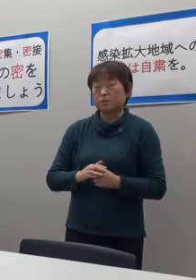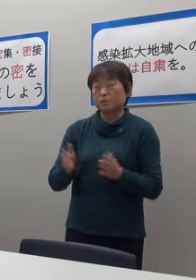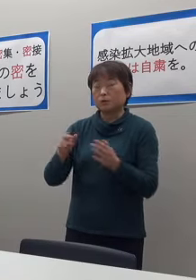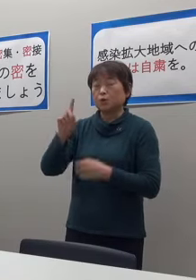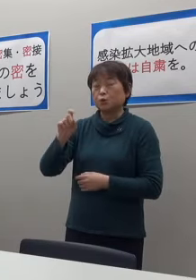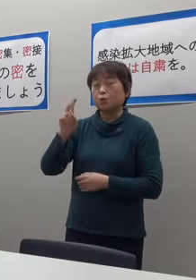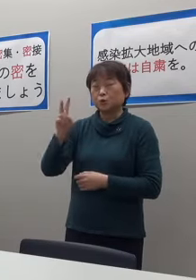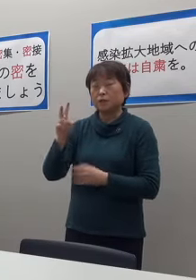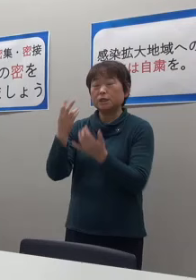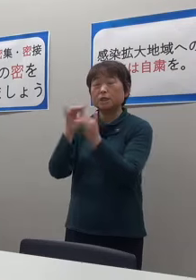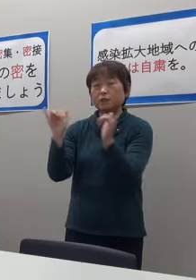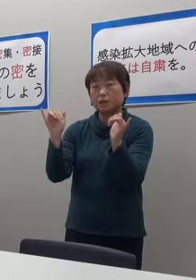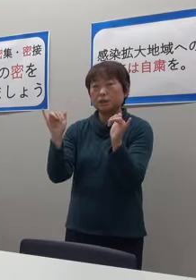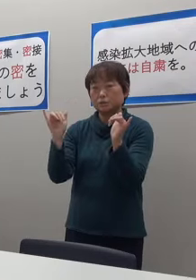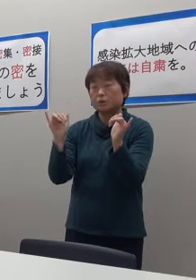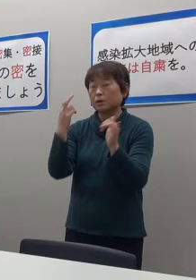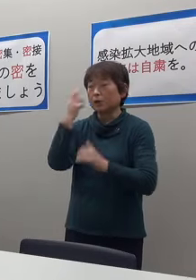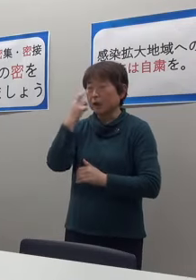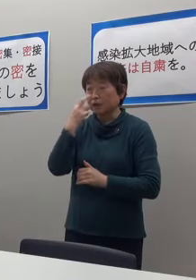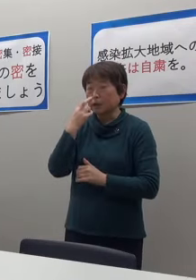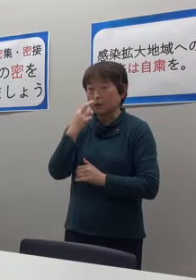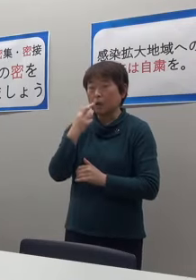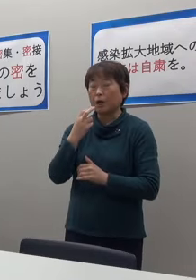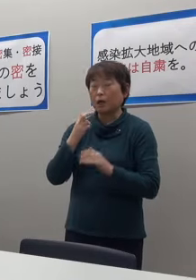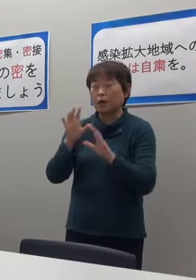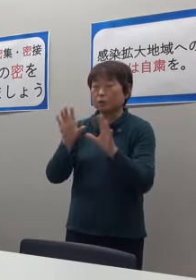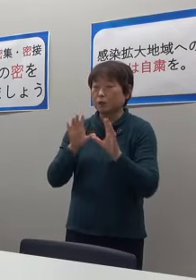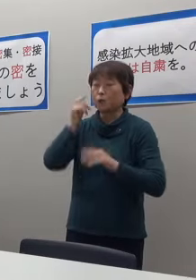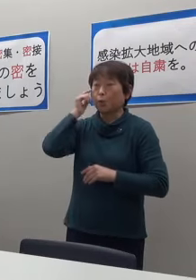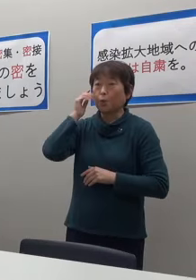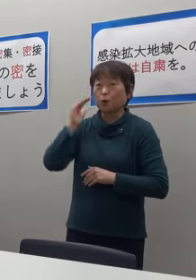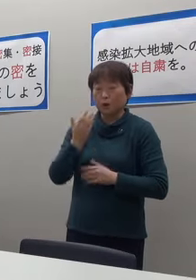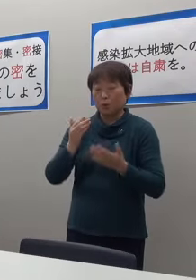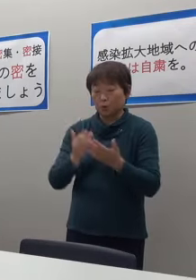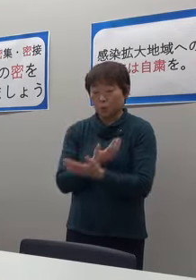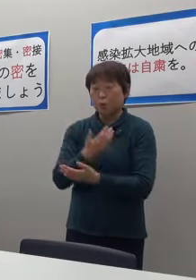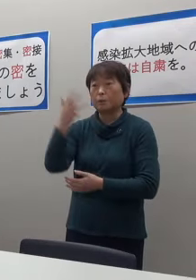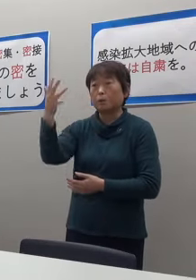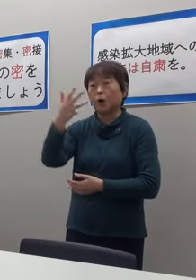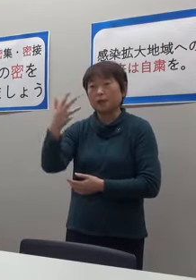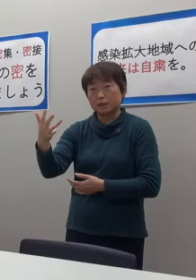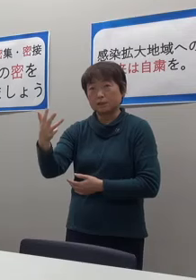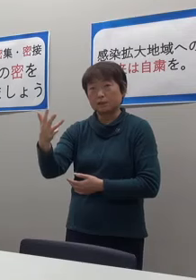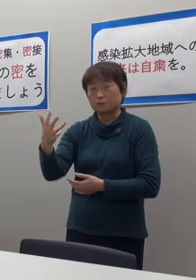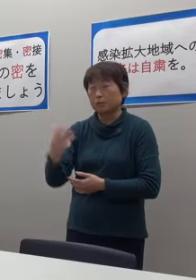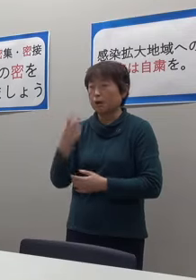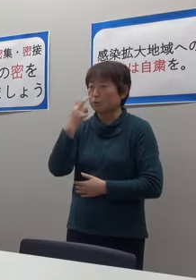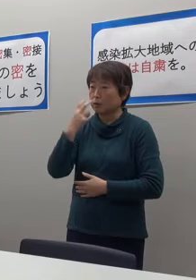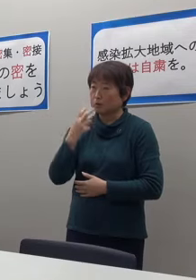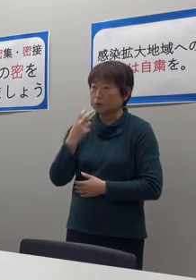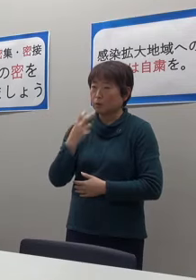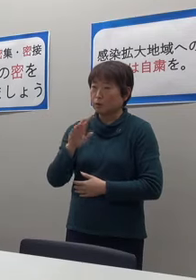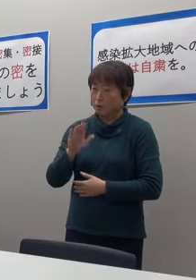ですけど、残りの8名とかは検査する予定とかは考えてないんですか。いらっしゃるってことは、はい、検査した方がいいのかな、 はい、それ